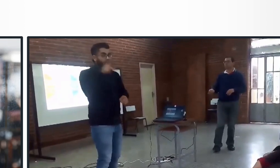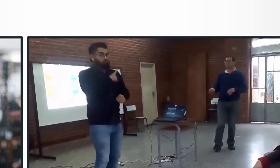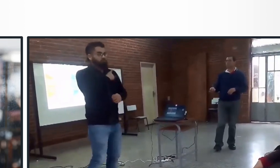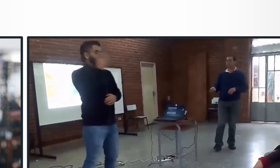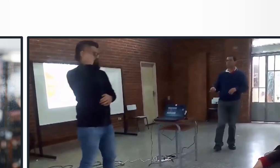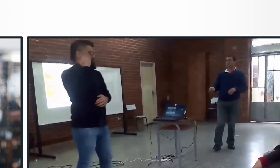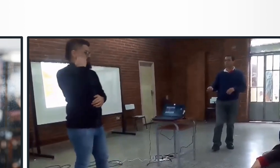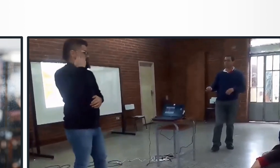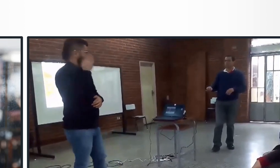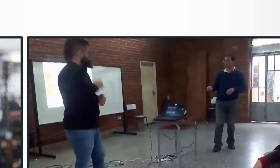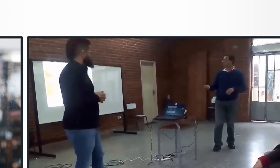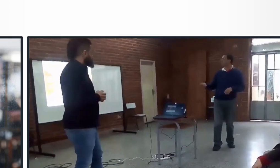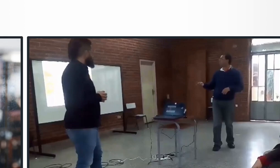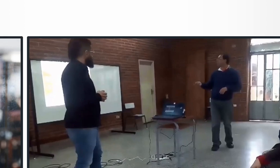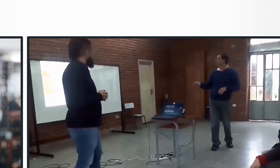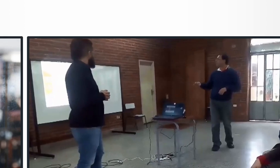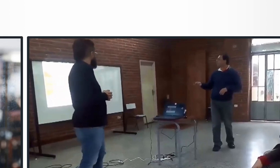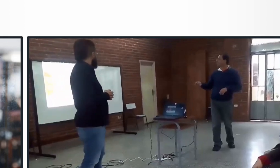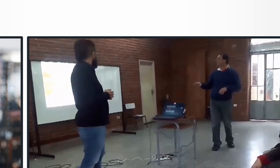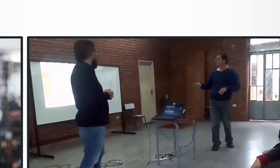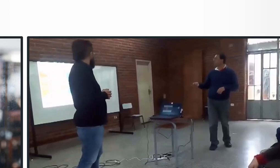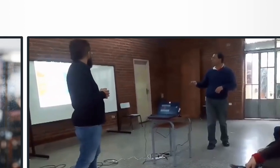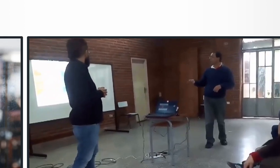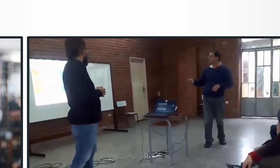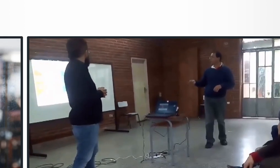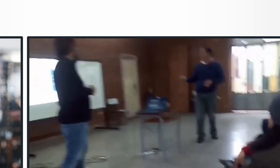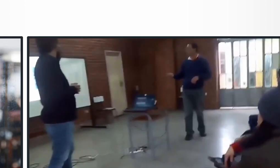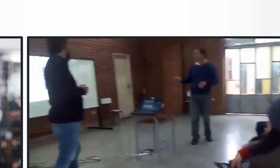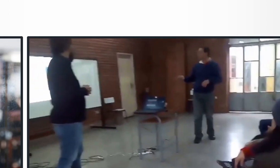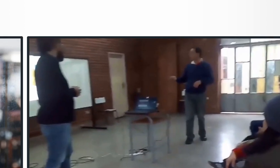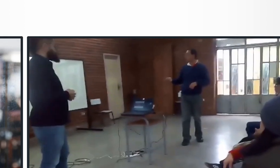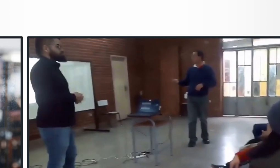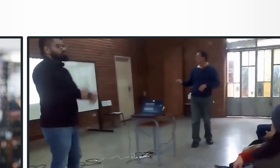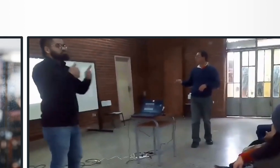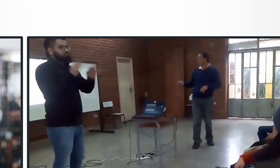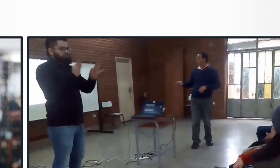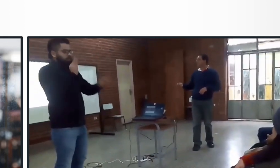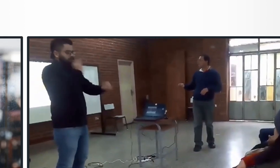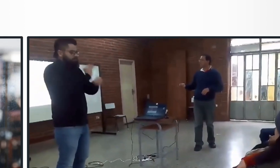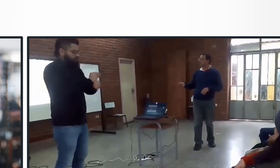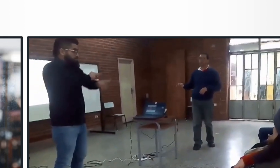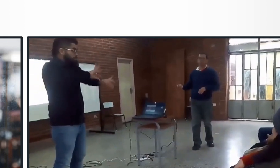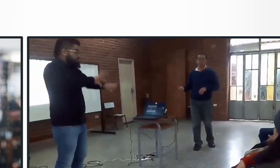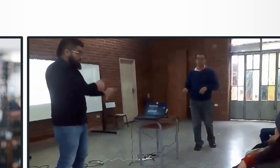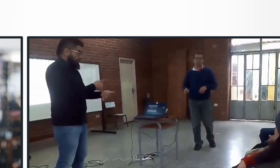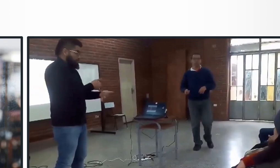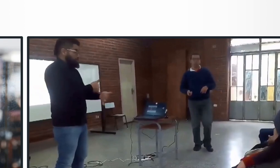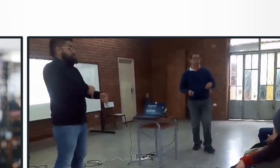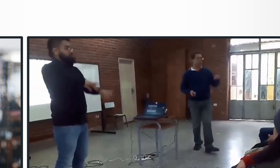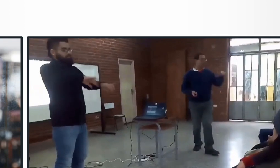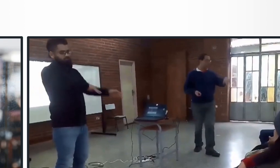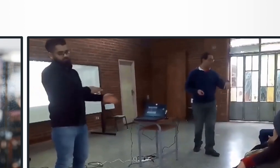todo de que en los alrededores no habían instituciones que instruían a las personas